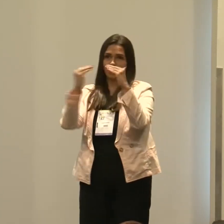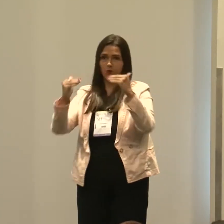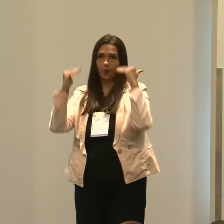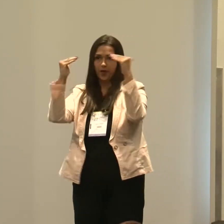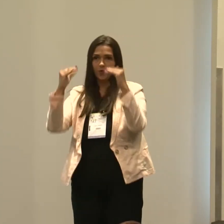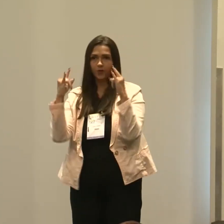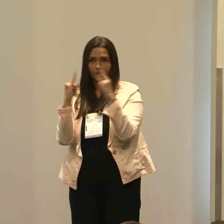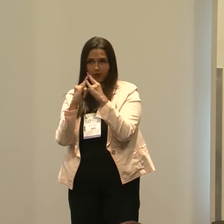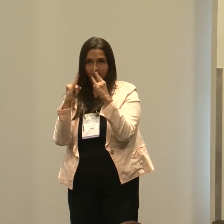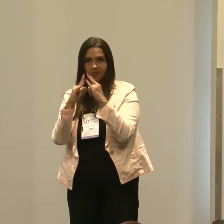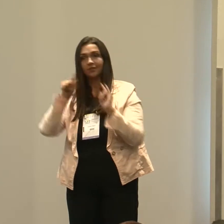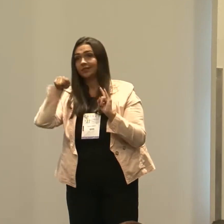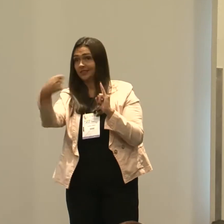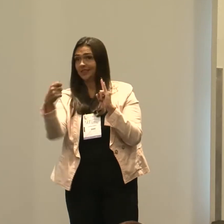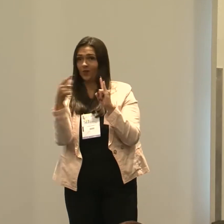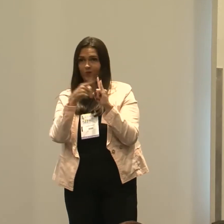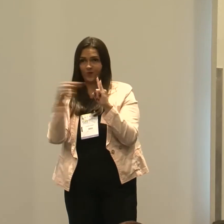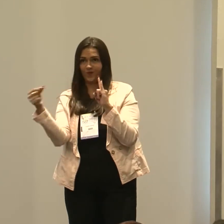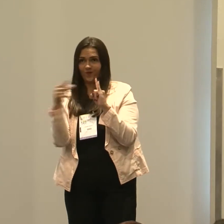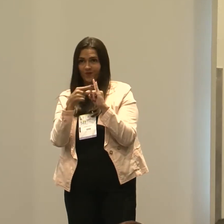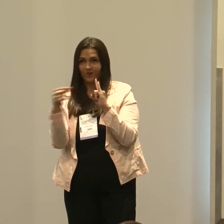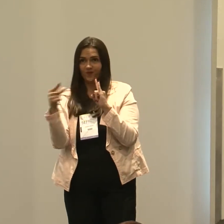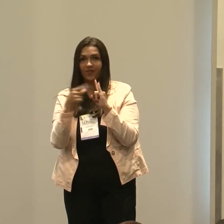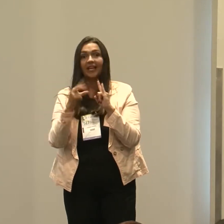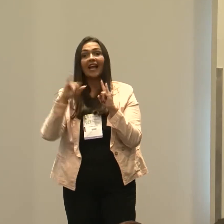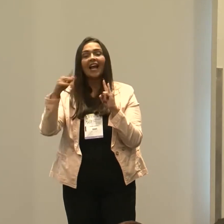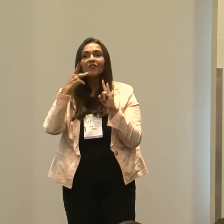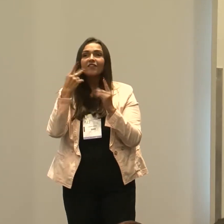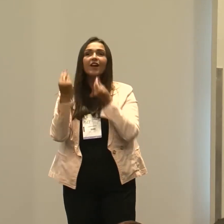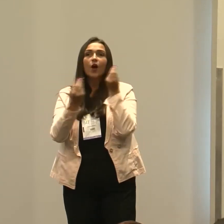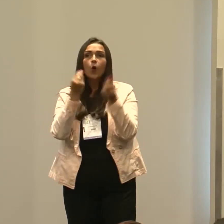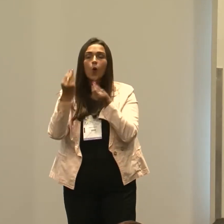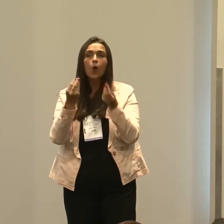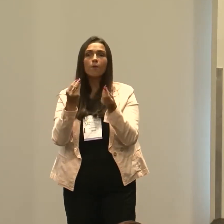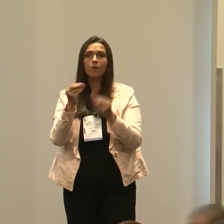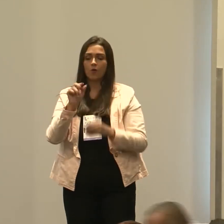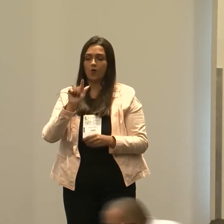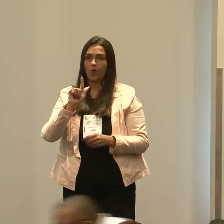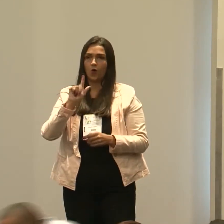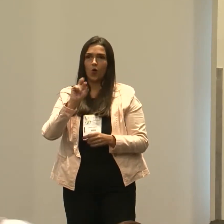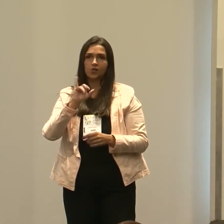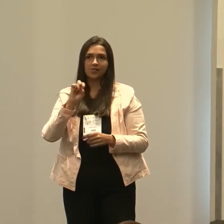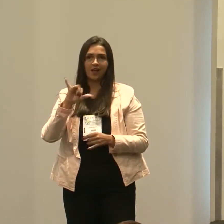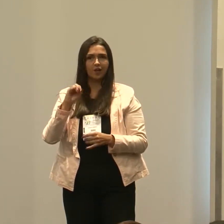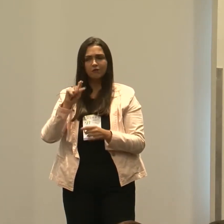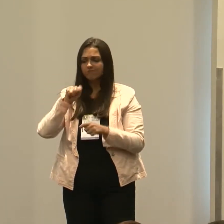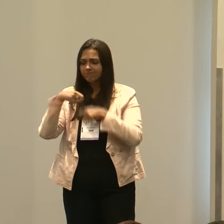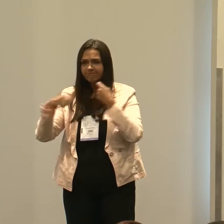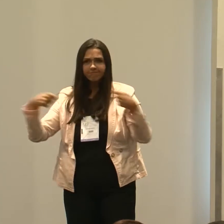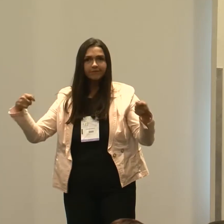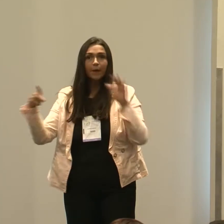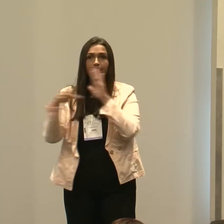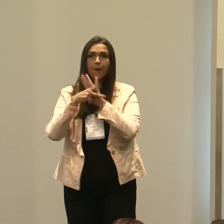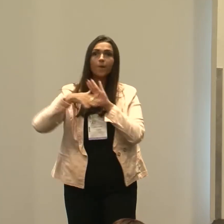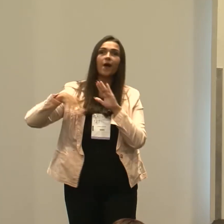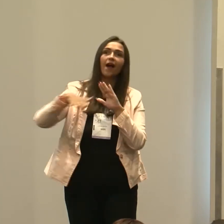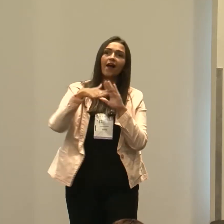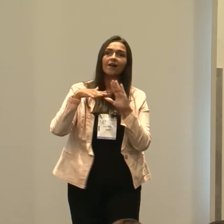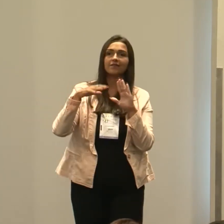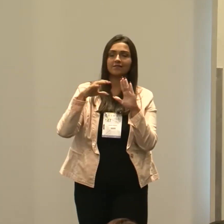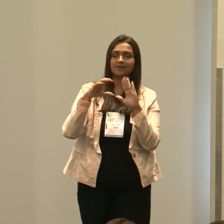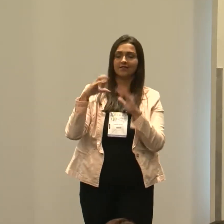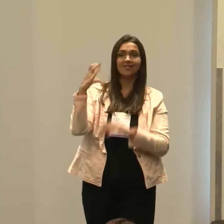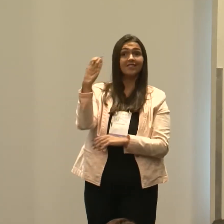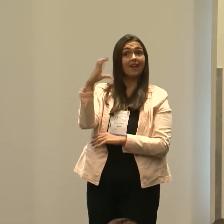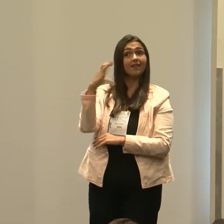Ela trabalha no Departamento de Educação Superior do INES, o DESU, e ela vai falar sobre